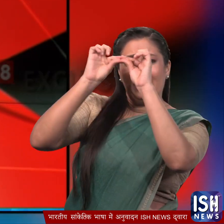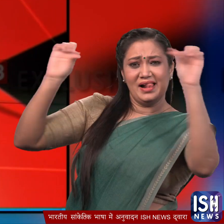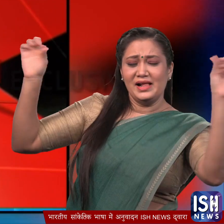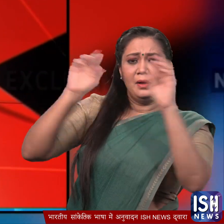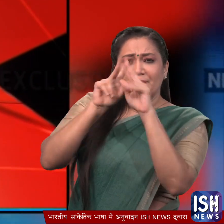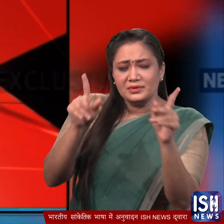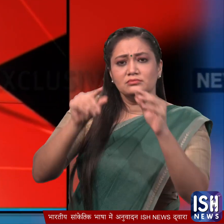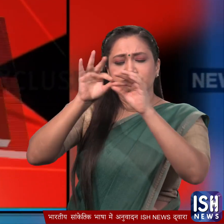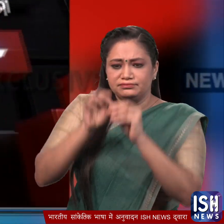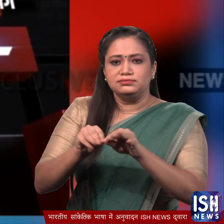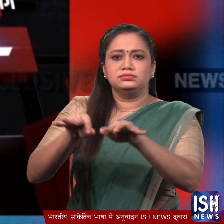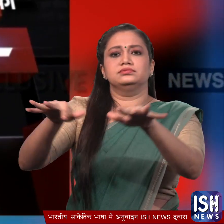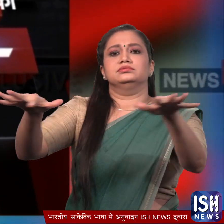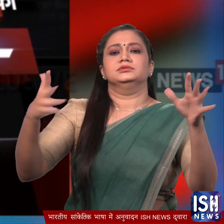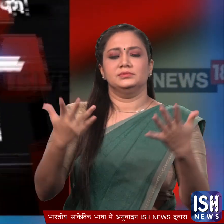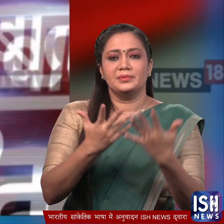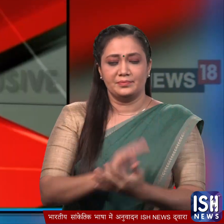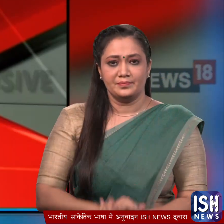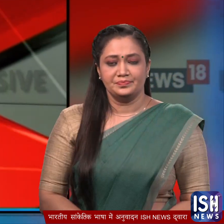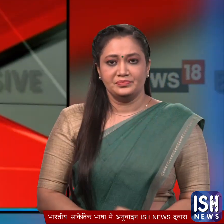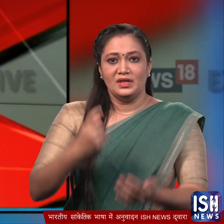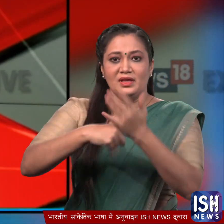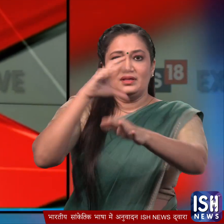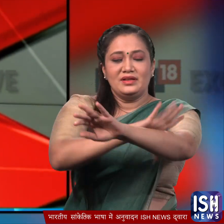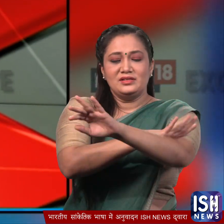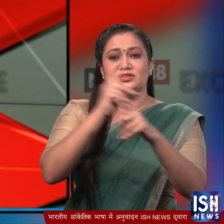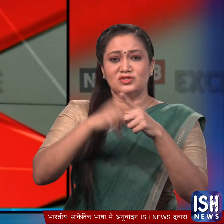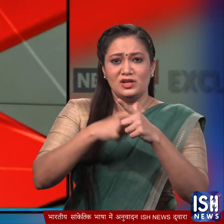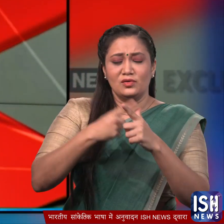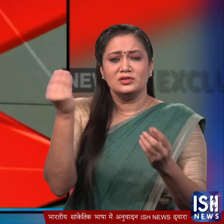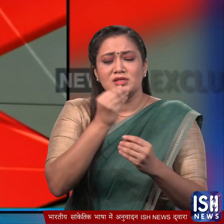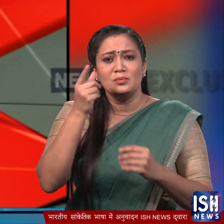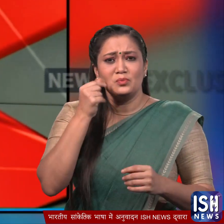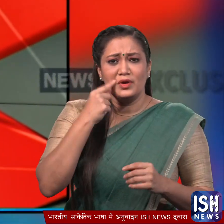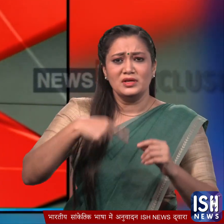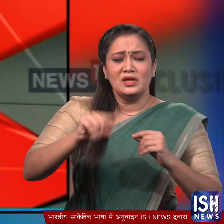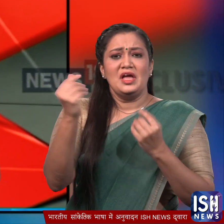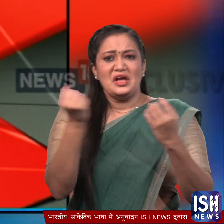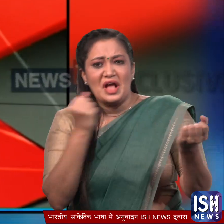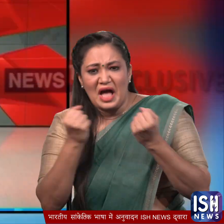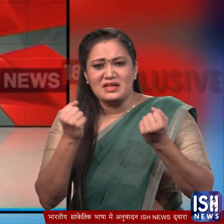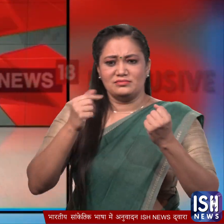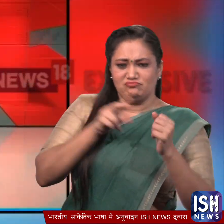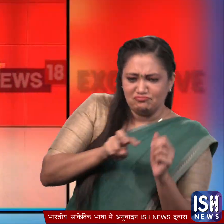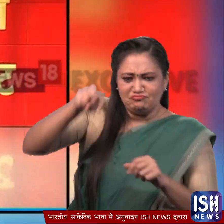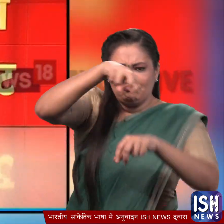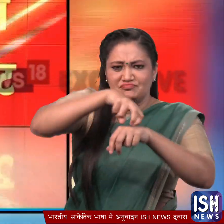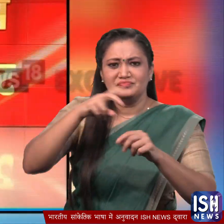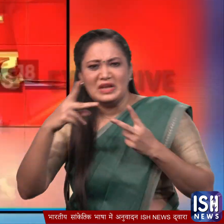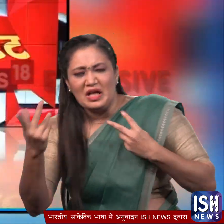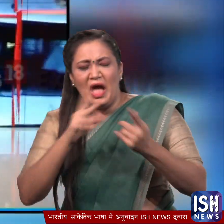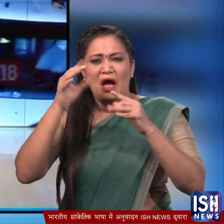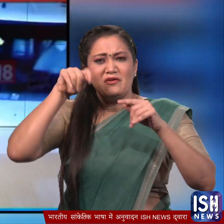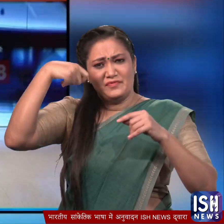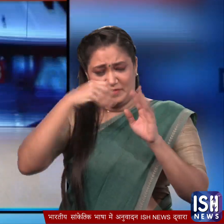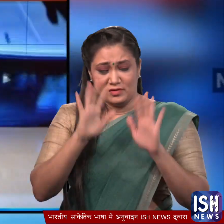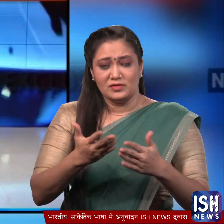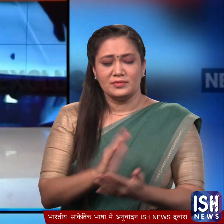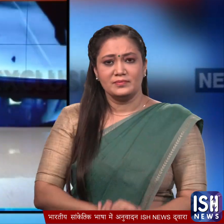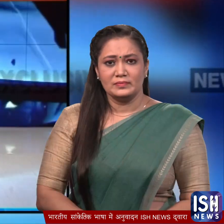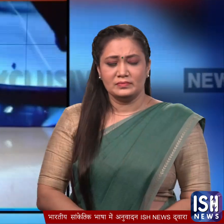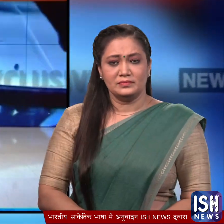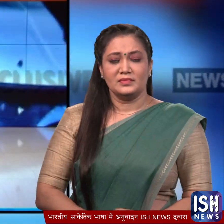दमकल विभाग के कर्मचारियों ने तुरंत मोर्चा संभाला और आग बुझाने के लिए पानी की बौछार कर दी। थोड़ी देर बाद आग तो बुझ गई, लेकिन उस गोदाम से